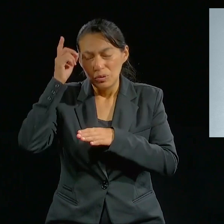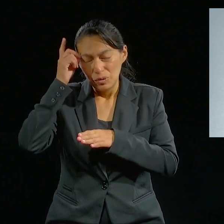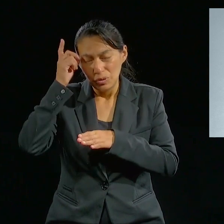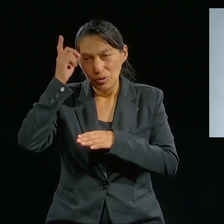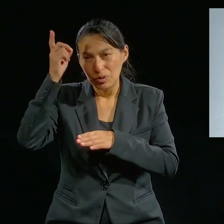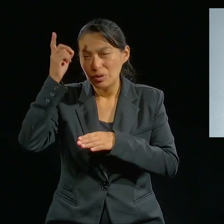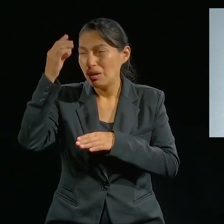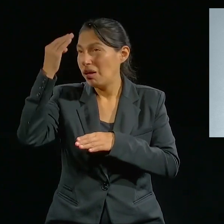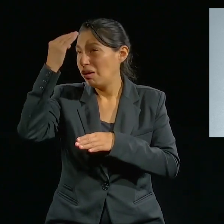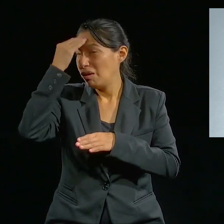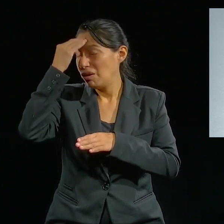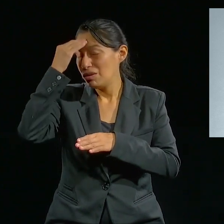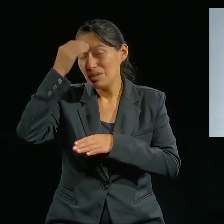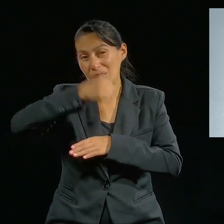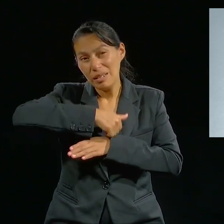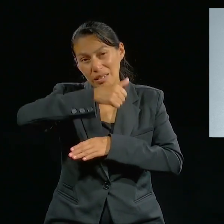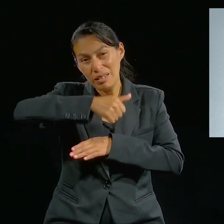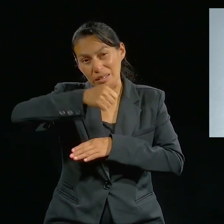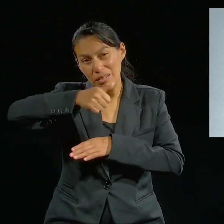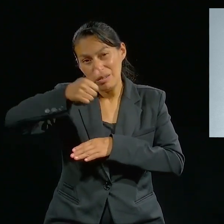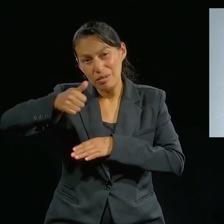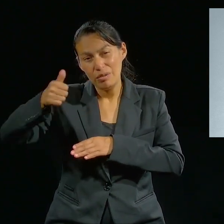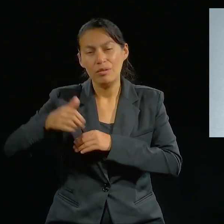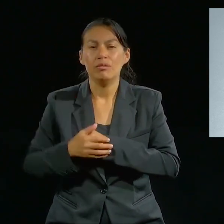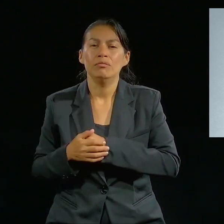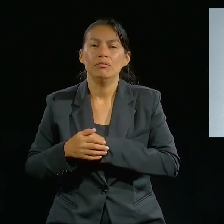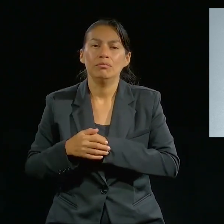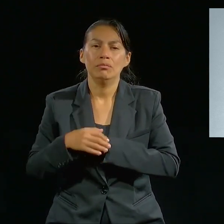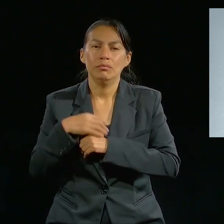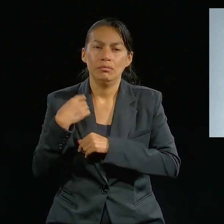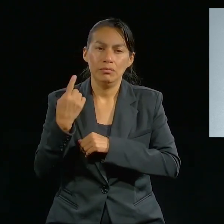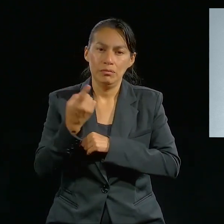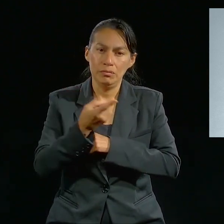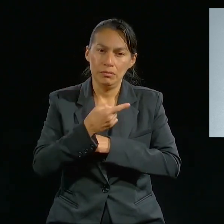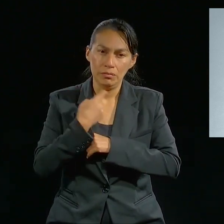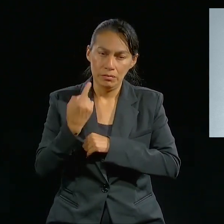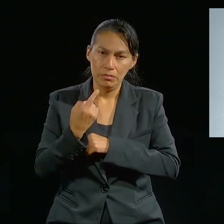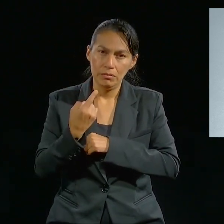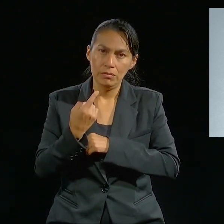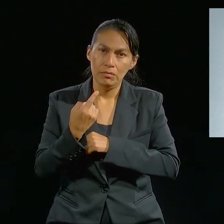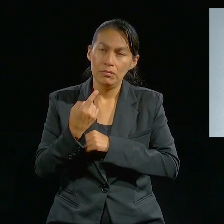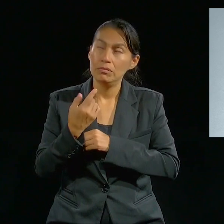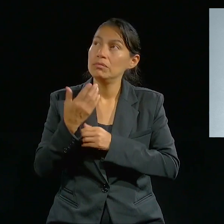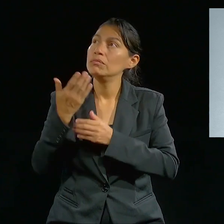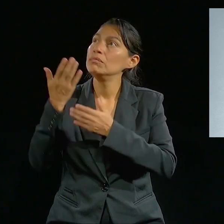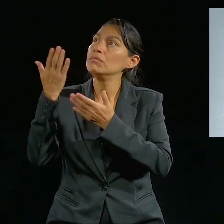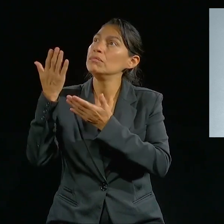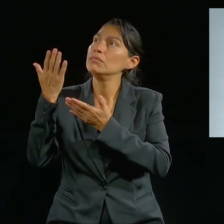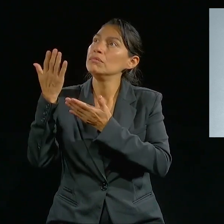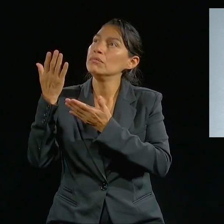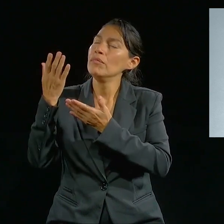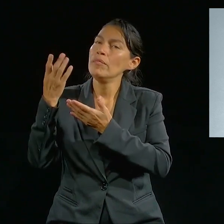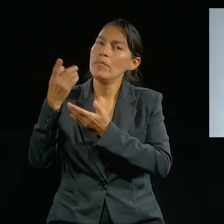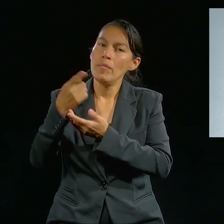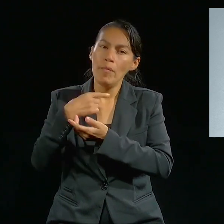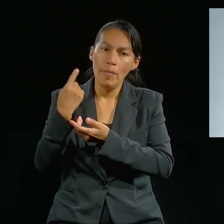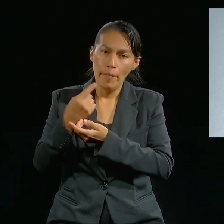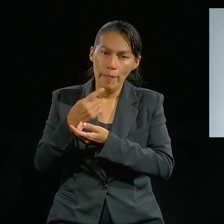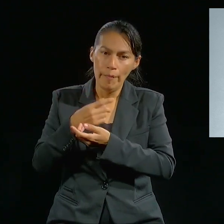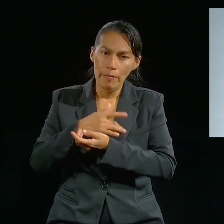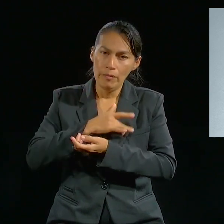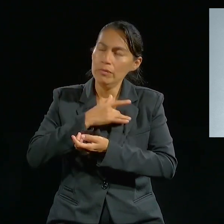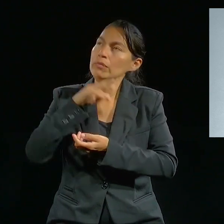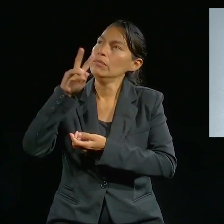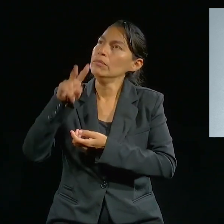en que Dios nos conoce y la forma también en que nosotros somos sinceros con Él porque Él conoce nuestra